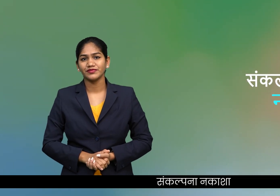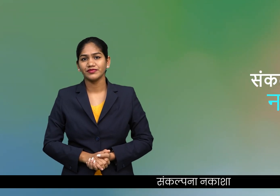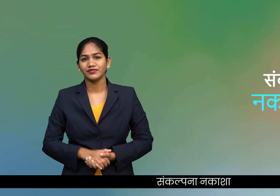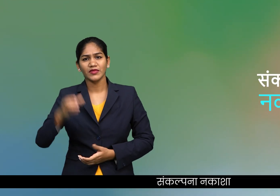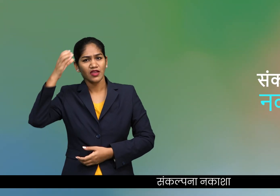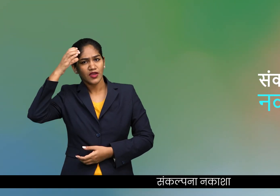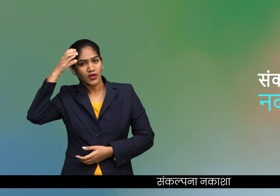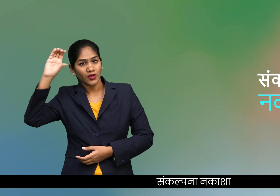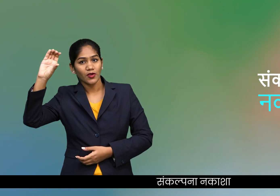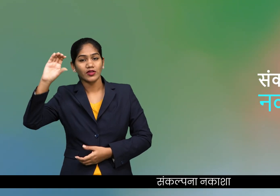संकल्पना नकाशा.